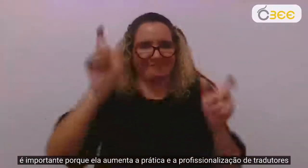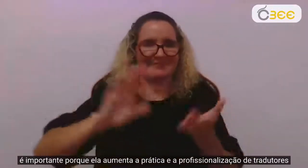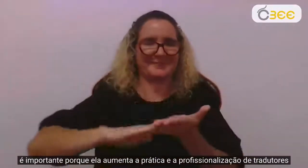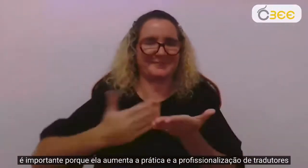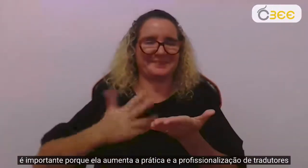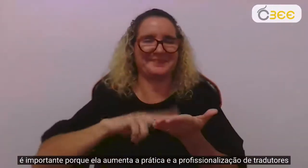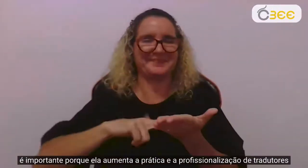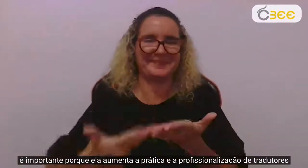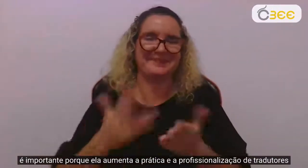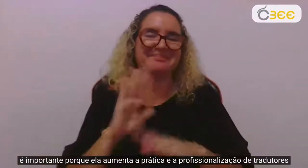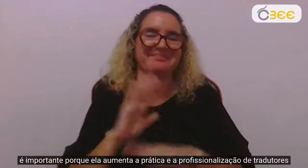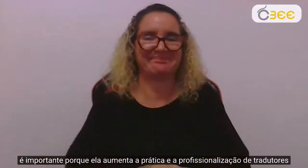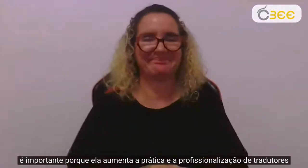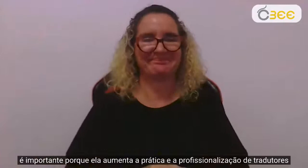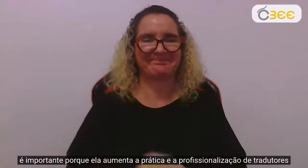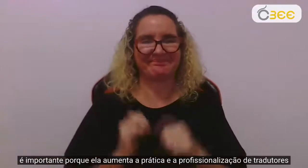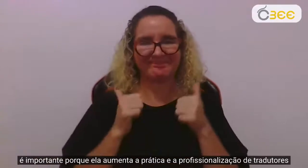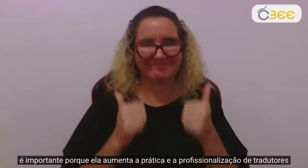a prática e a